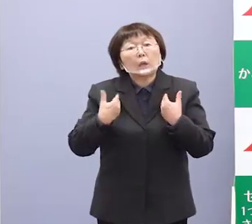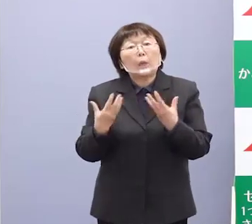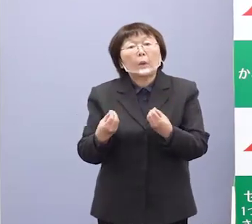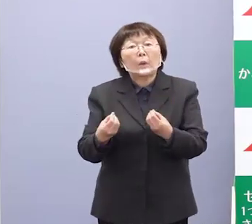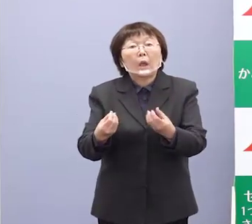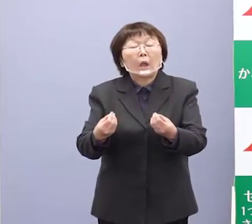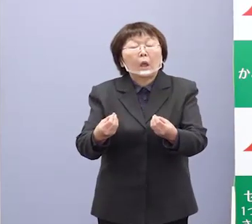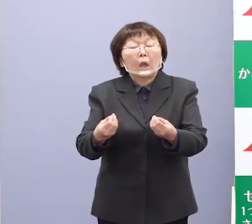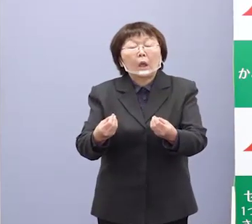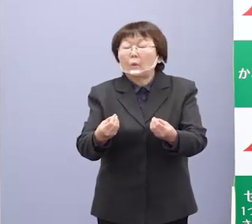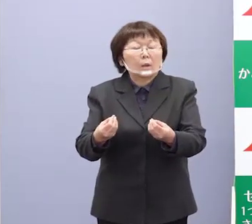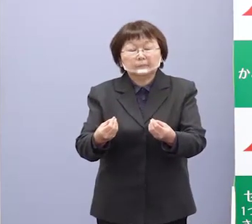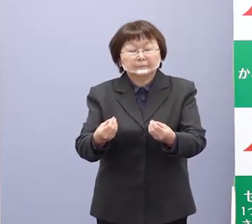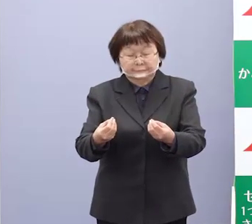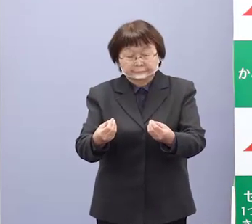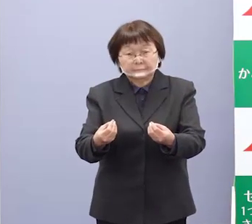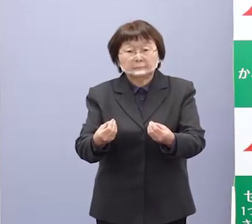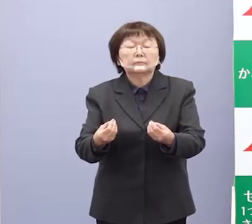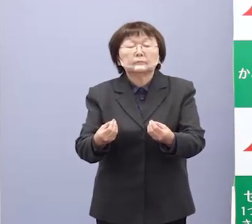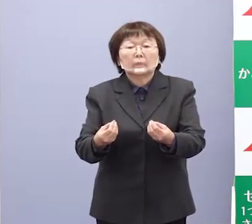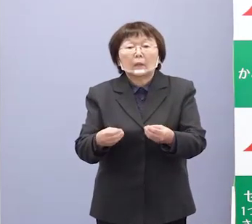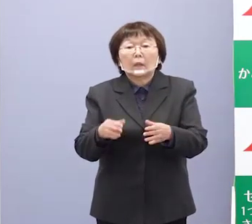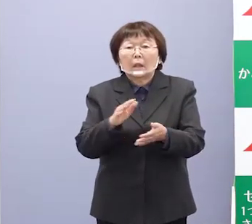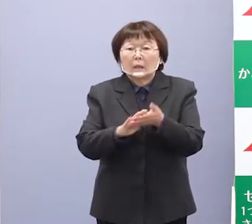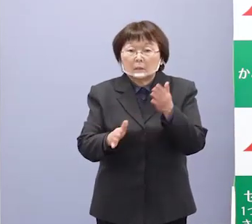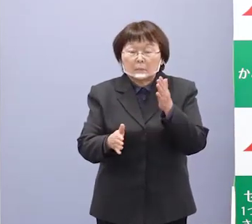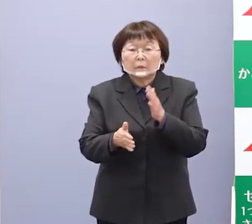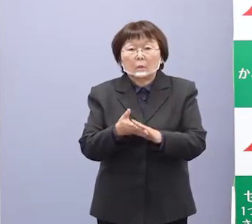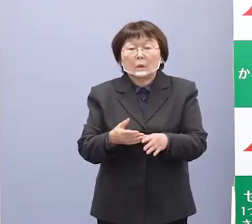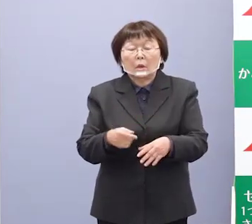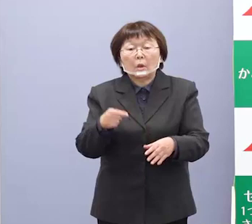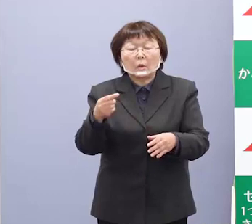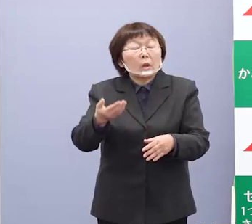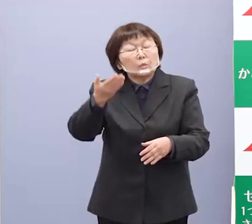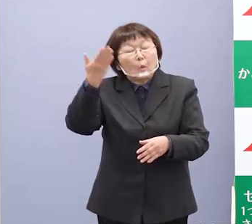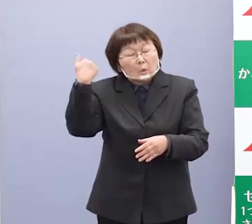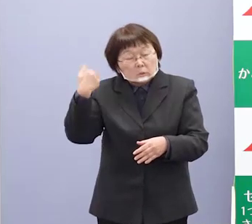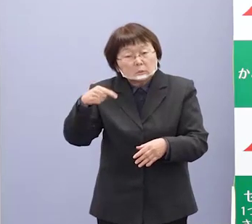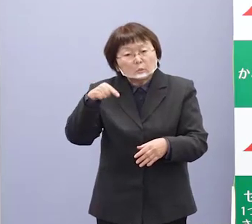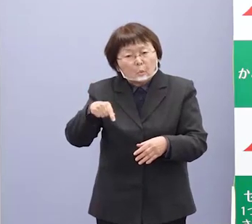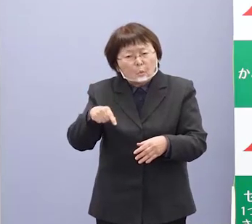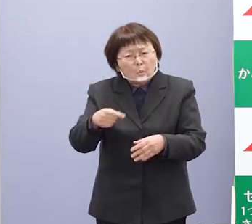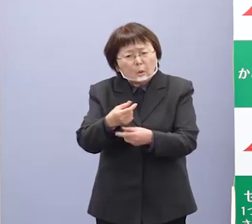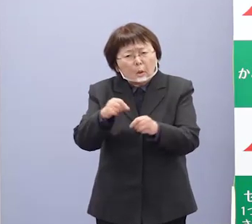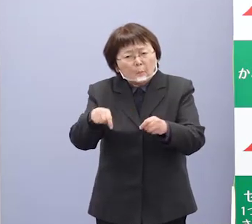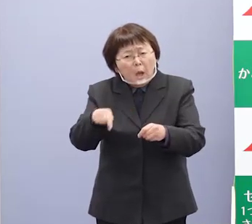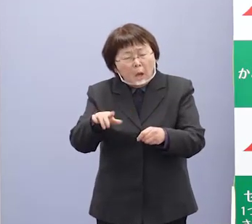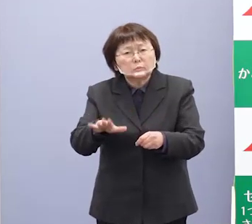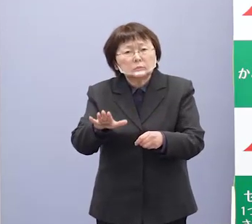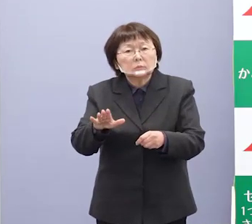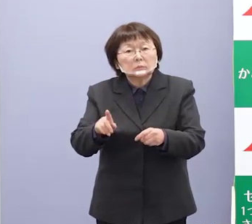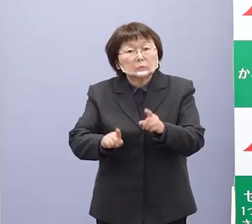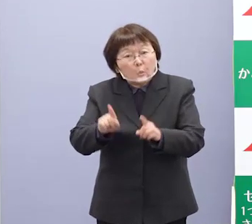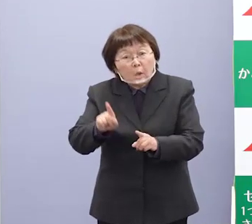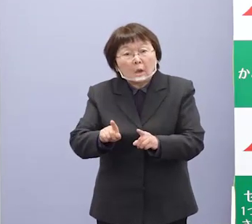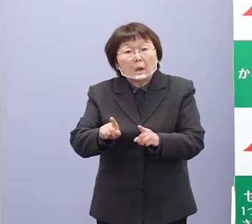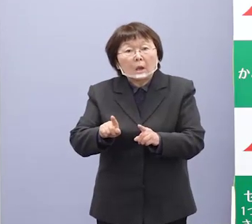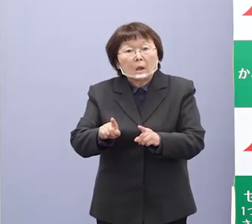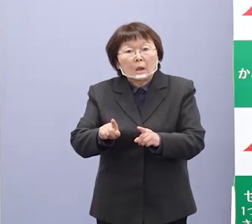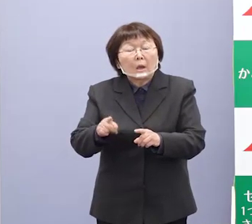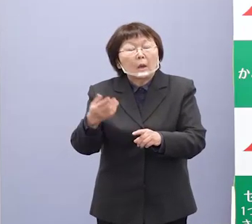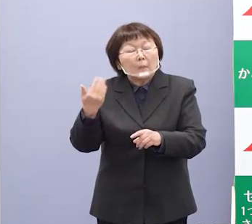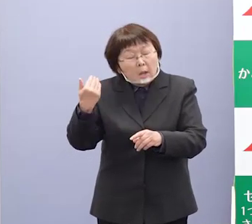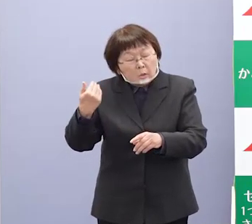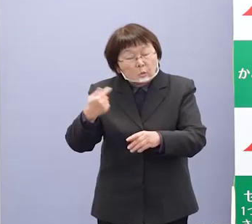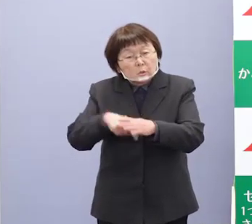のではやはりよろしくない話でありますので、今一度、まあ、なぜ当時この覚書が結ばれているのか、そしてその前提条件というのは何であった